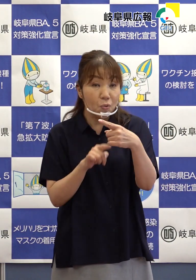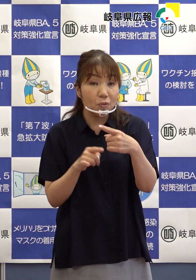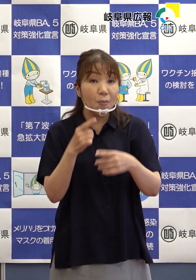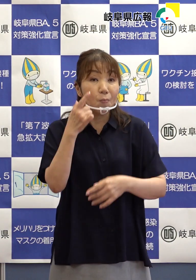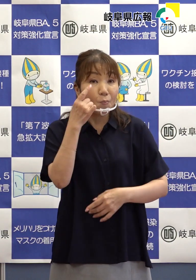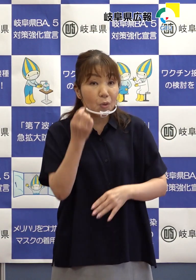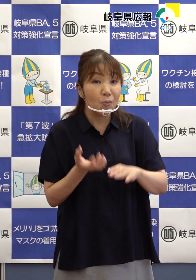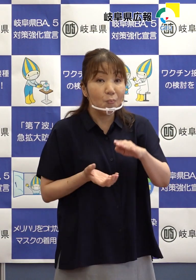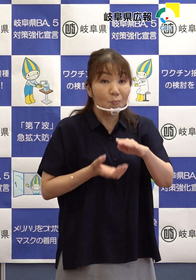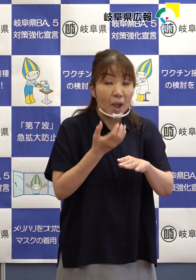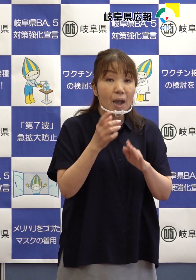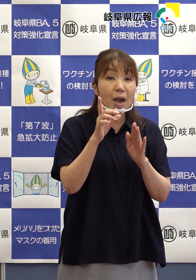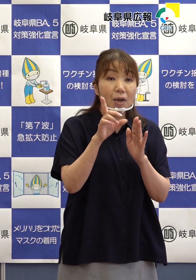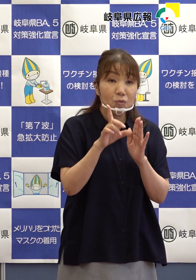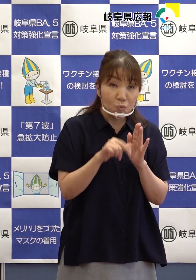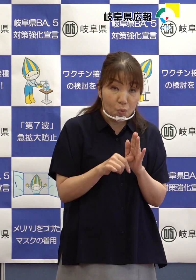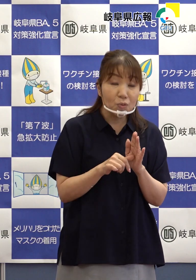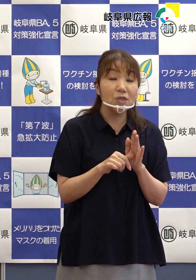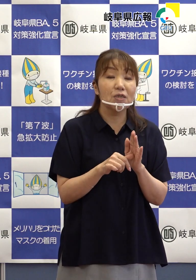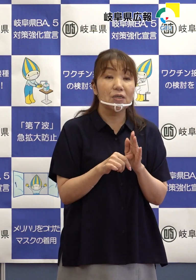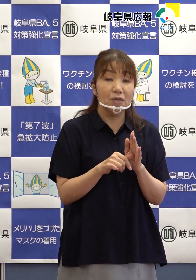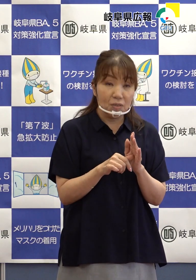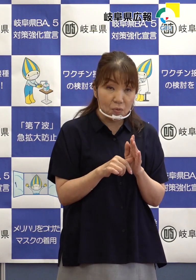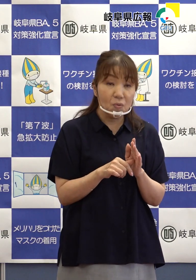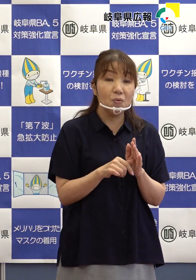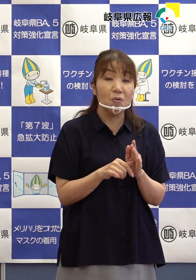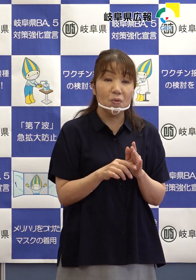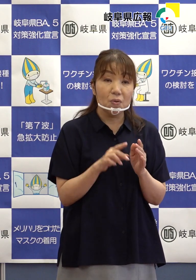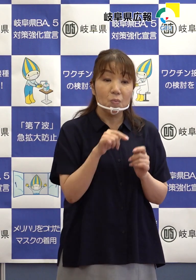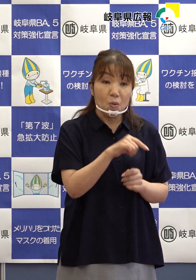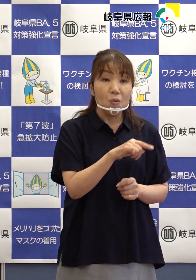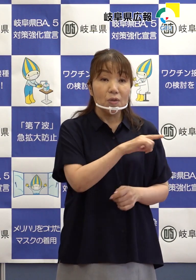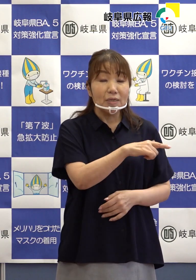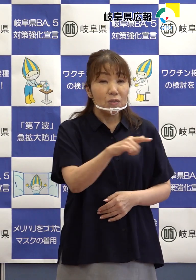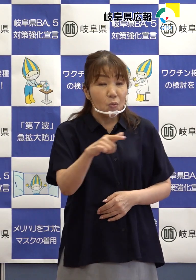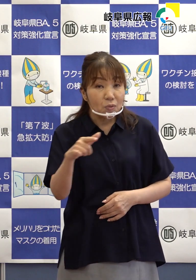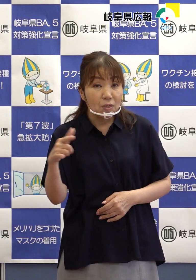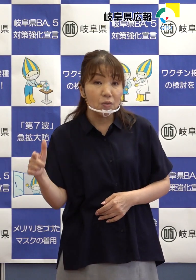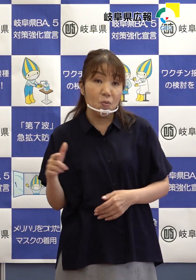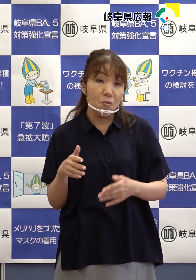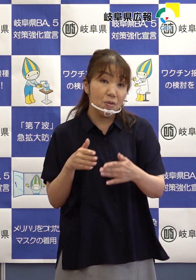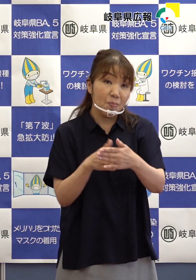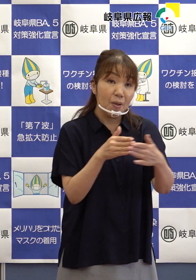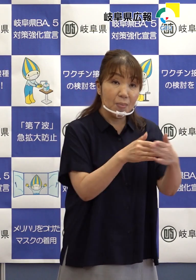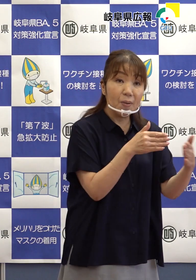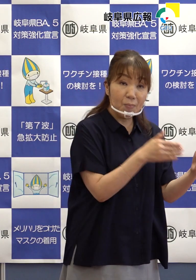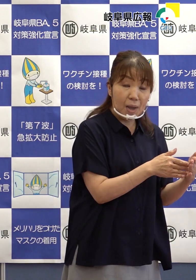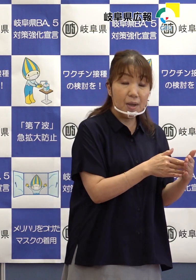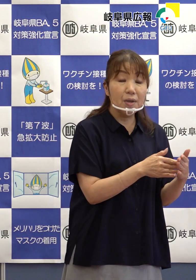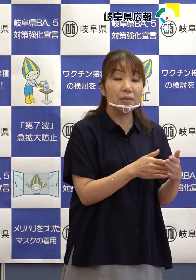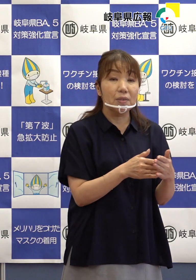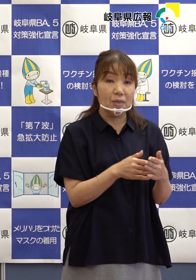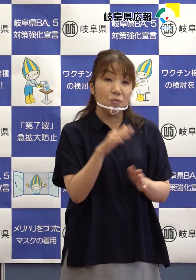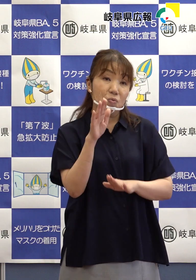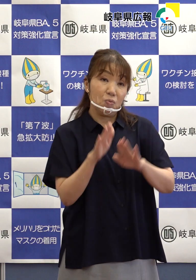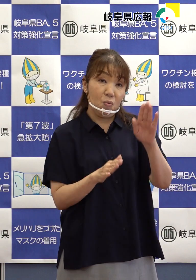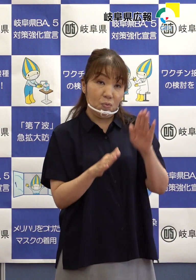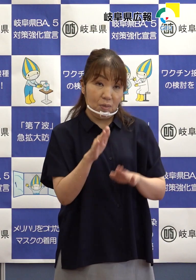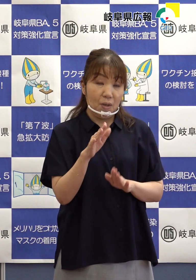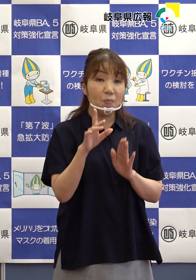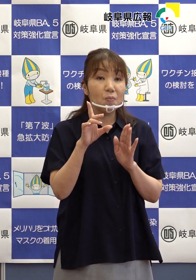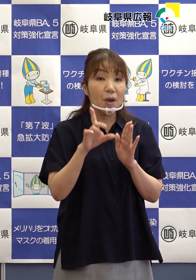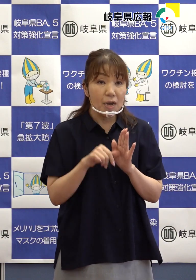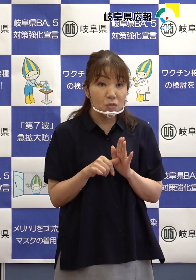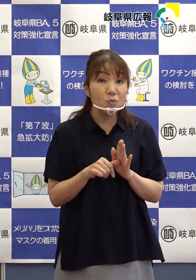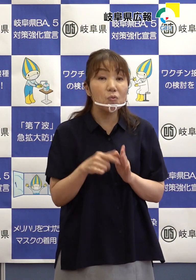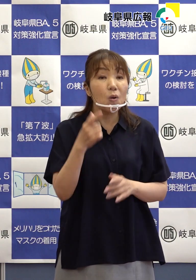に係る医療の方もいろんなところで限界壁にぶつかってよってバーによっては